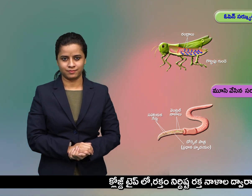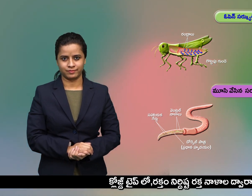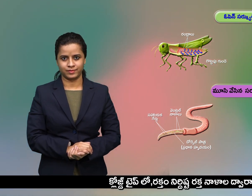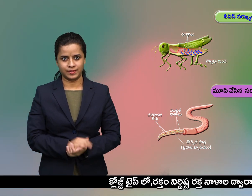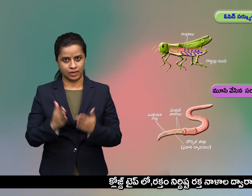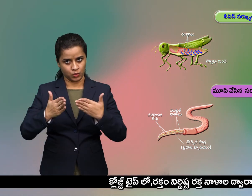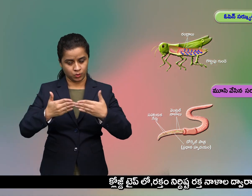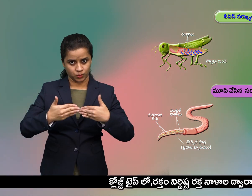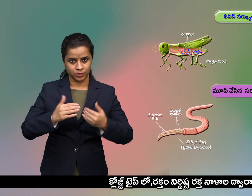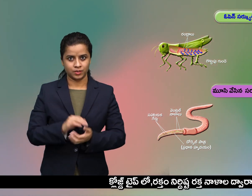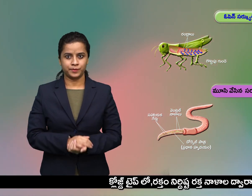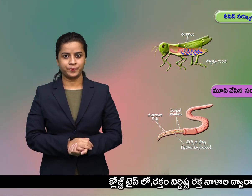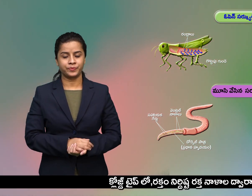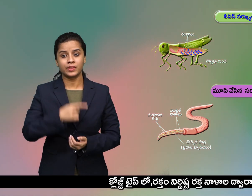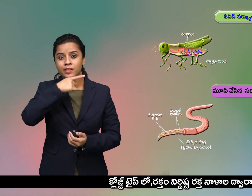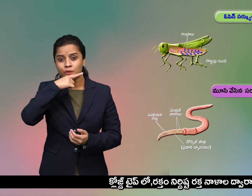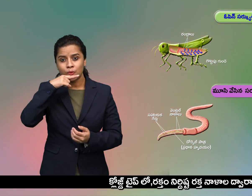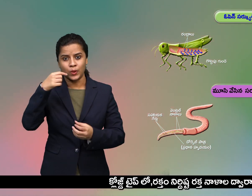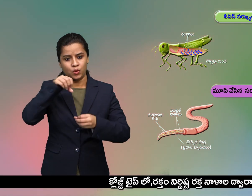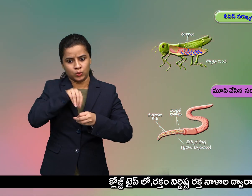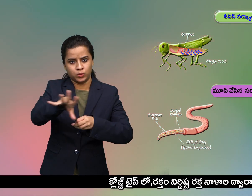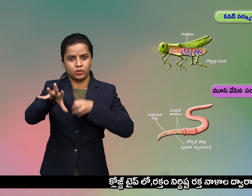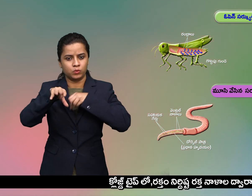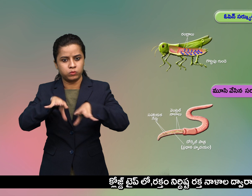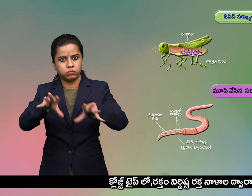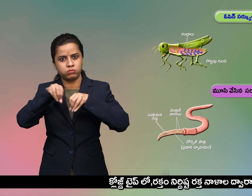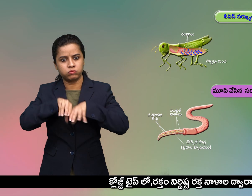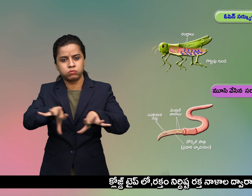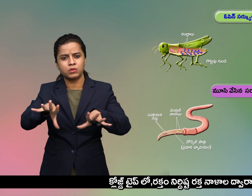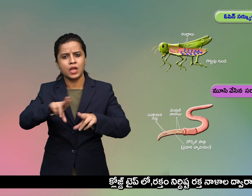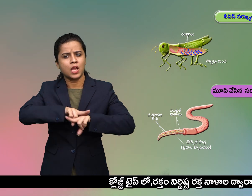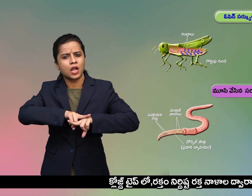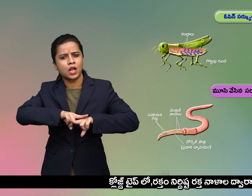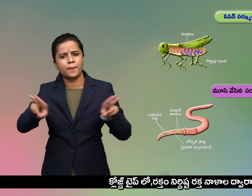క్లోజ్డ్ టైప్లో రక్తం నిర్దిష్ట రక్తనాళాల ద్వారా